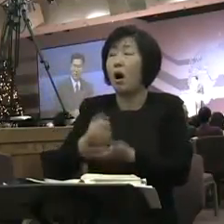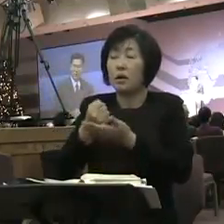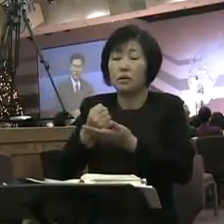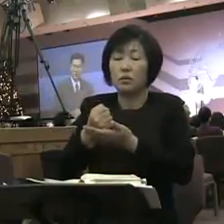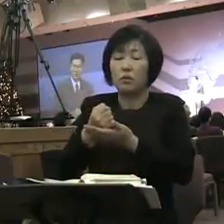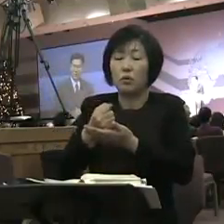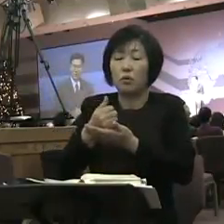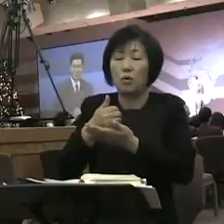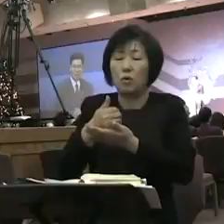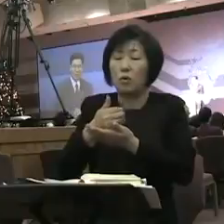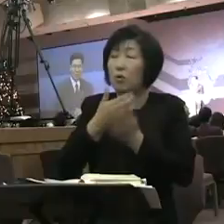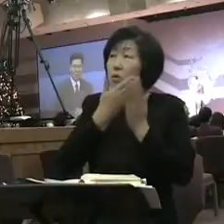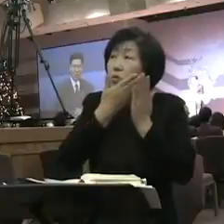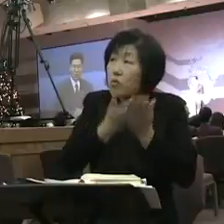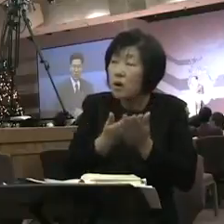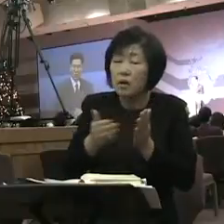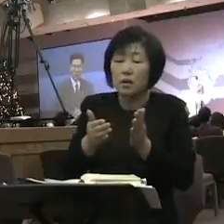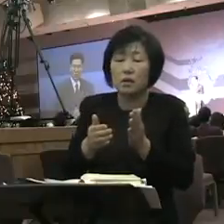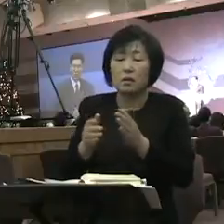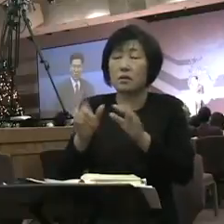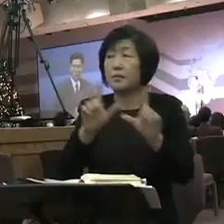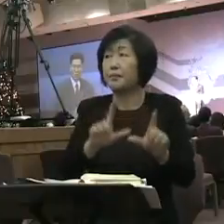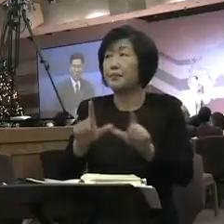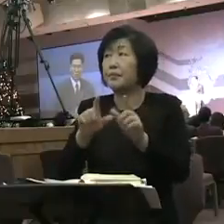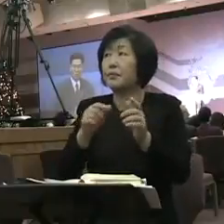됩니다. 기도,